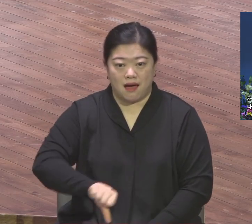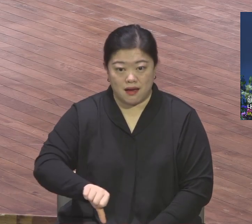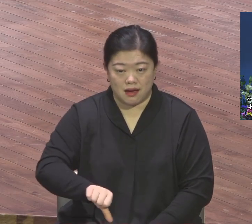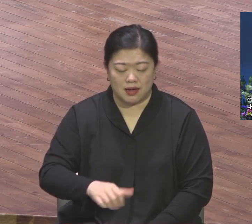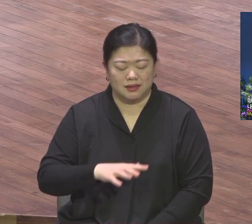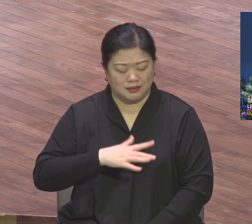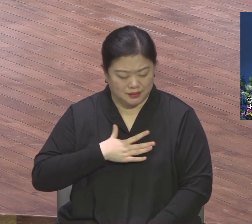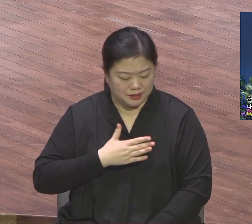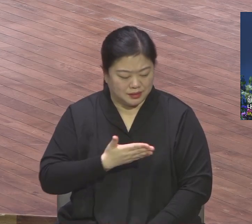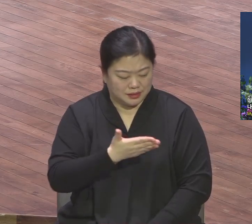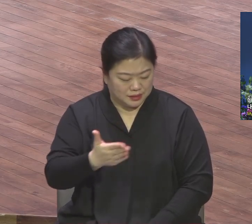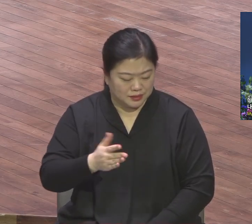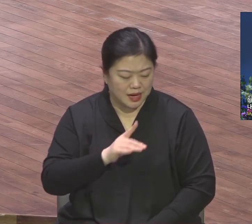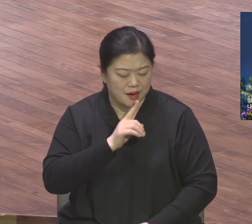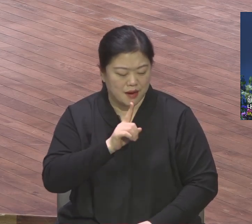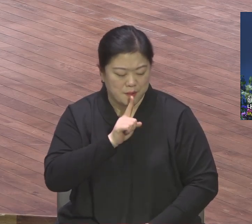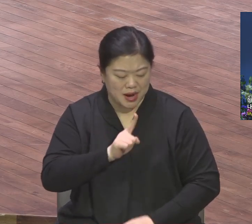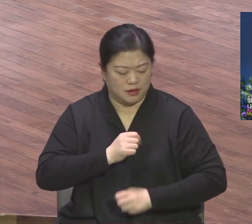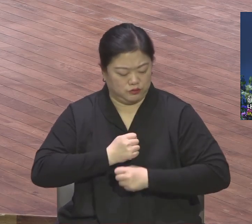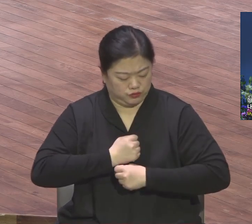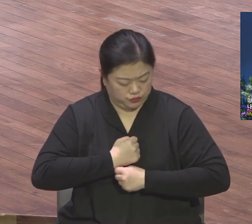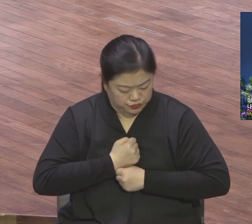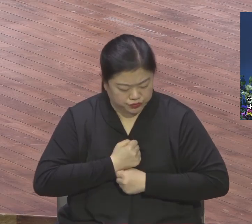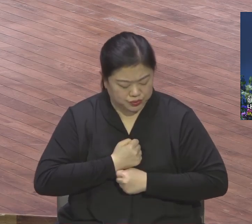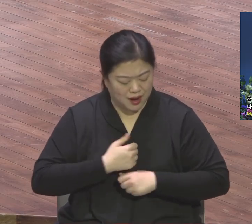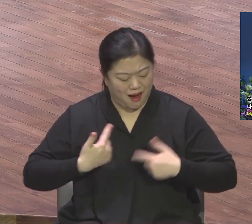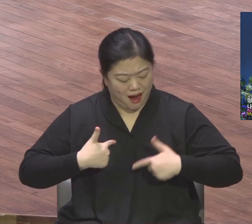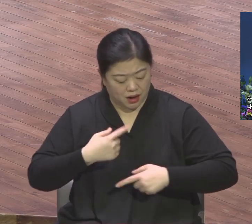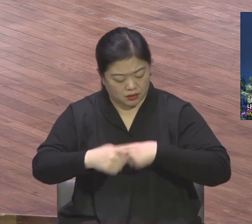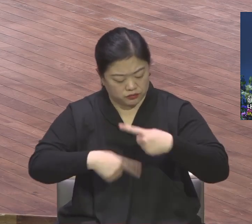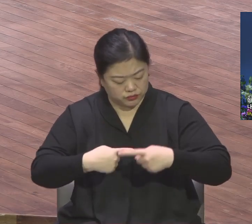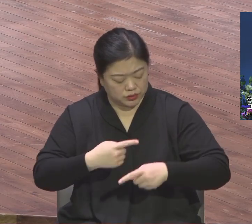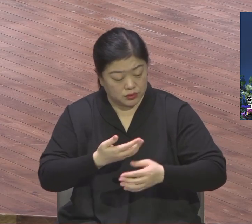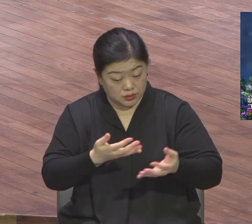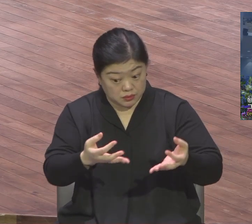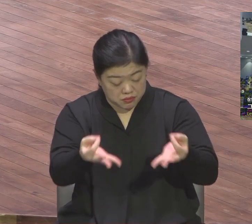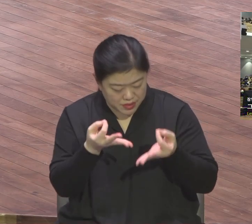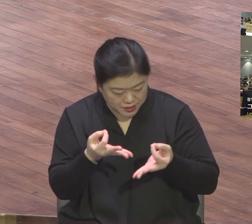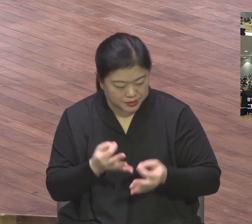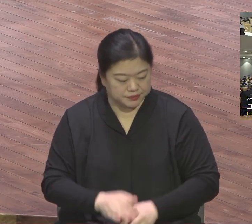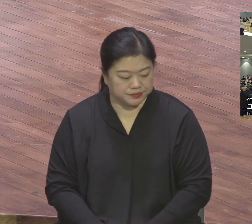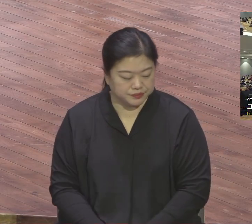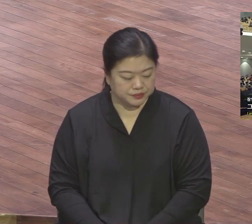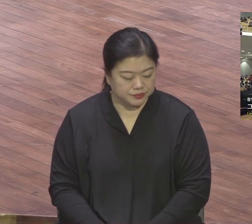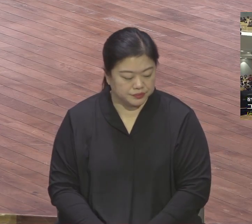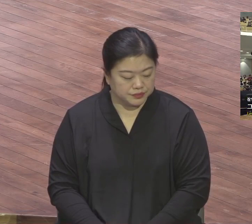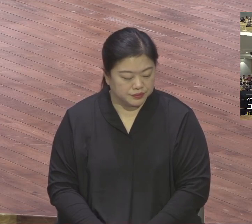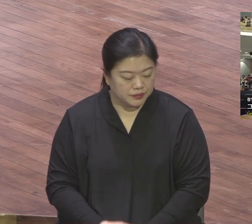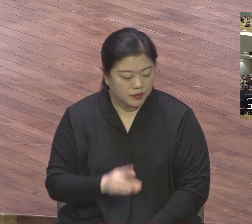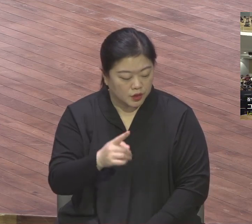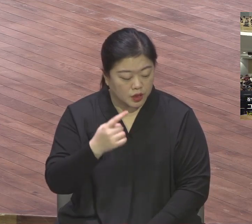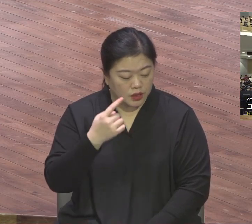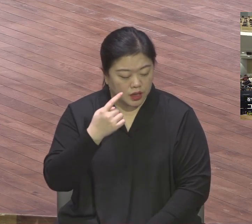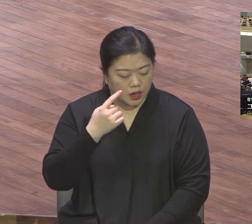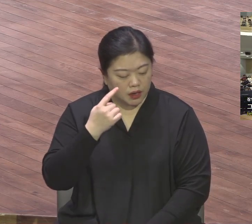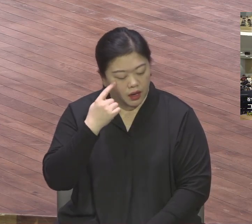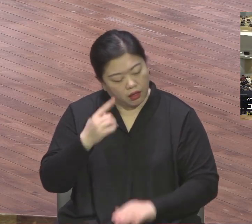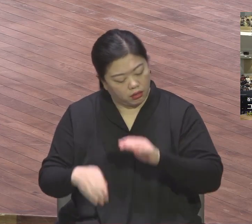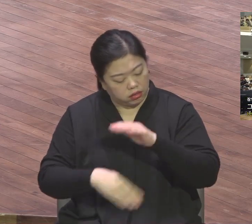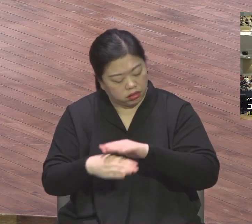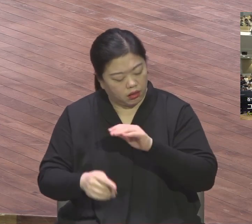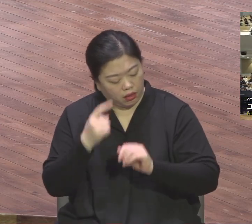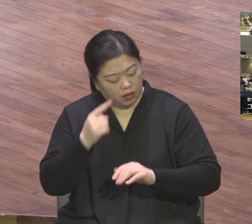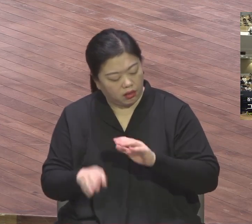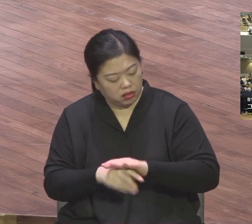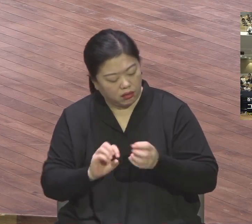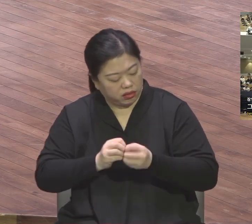말에 주의하며 내가 말하는 것에 너 귀를 기울이라. 그것을 내 눈에서 떠나게 하지 말며